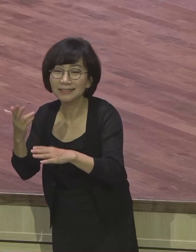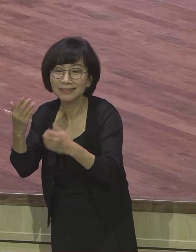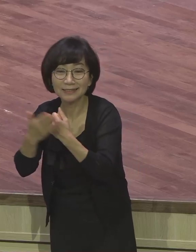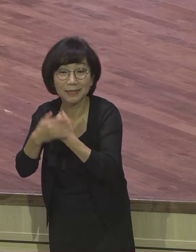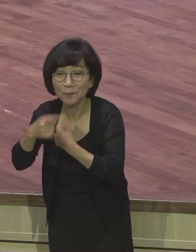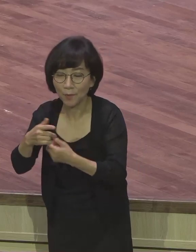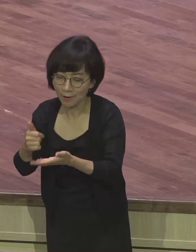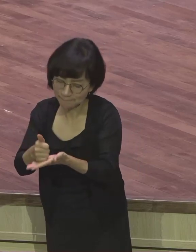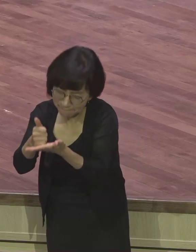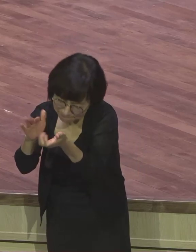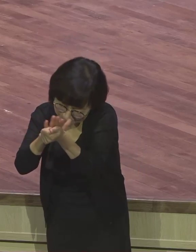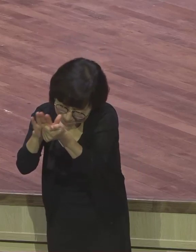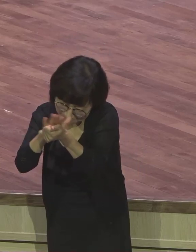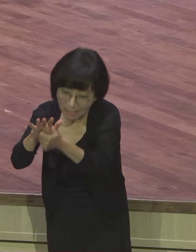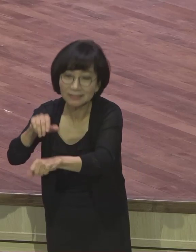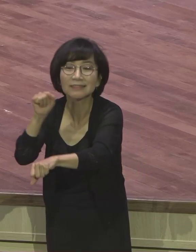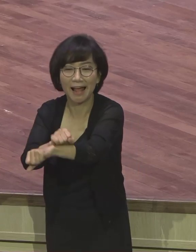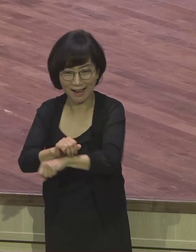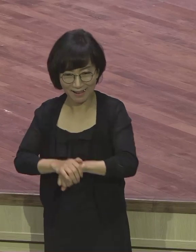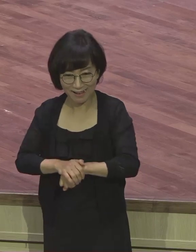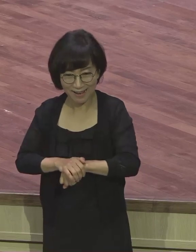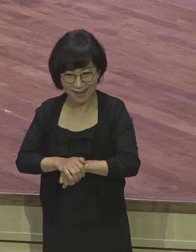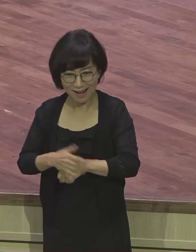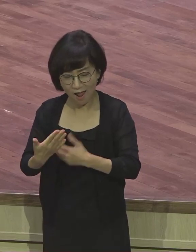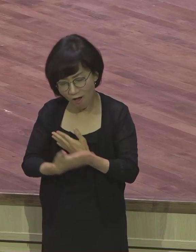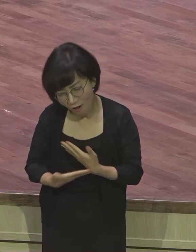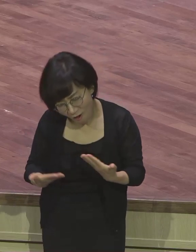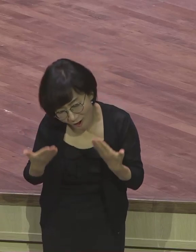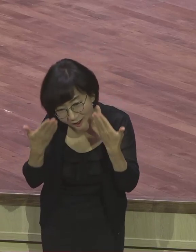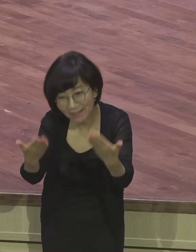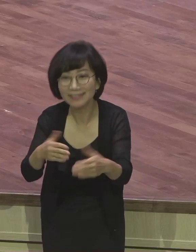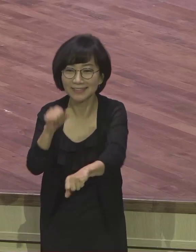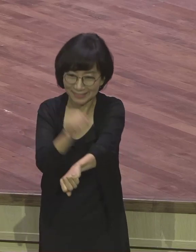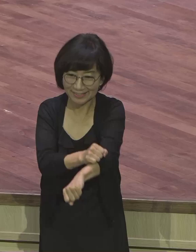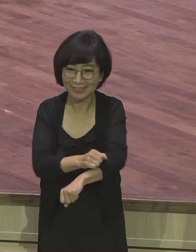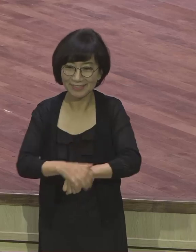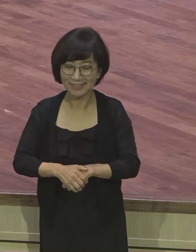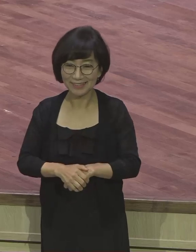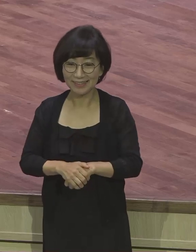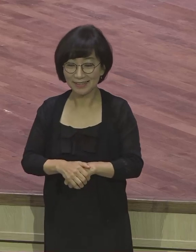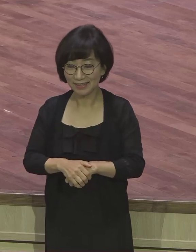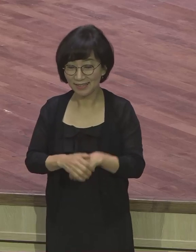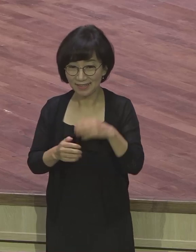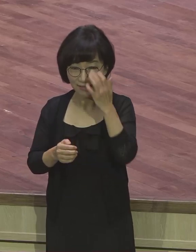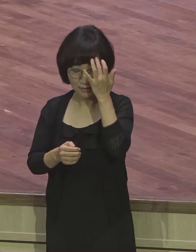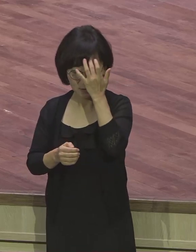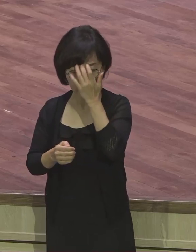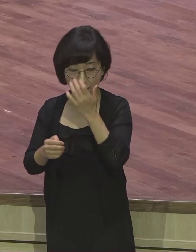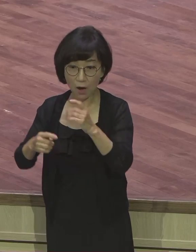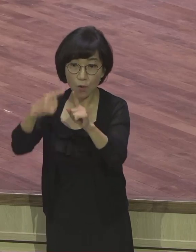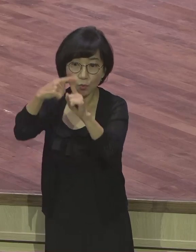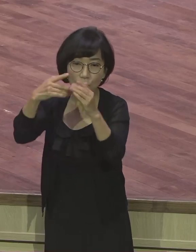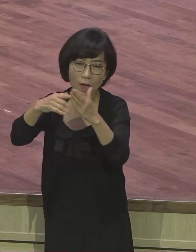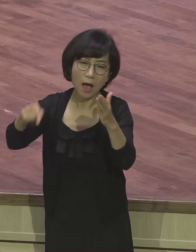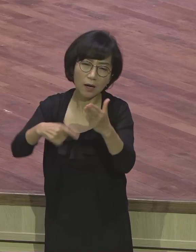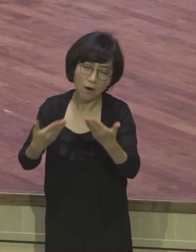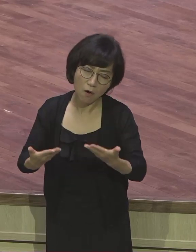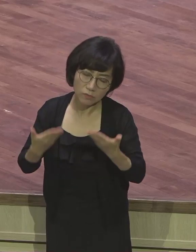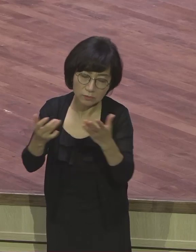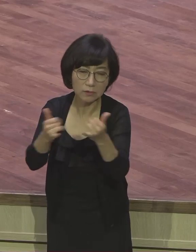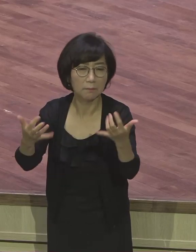은사. 섬기는 은사. 그냥 헌신하는 은사. 저는 교회 안에서요. 헌신하는 분들요. 정말 중요하게